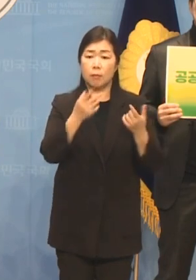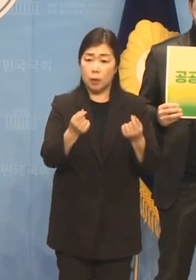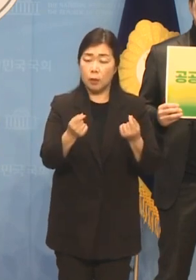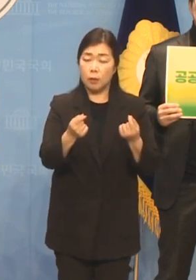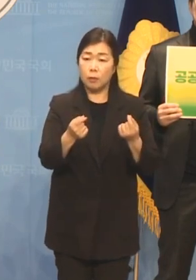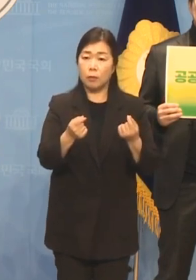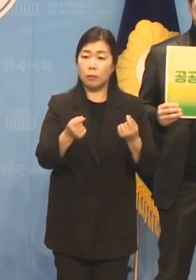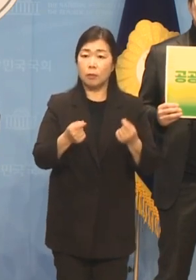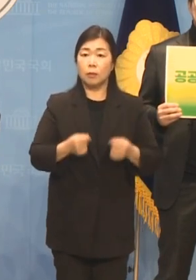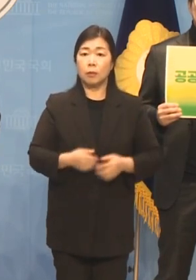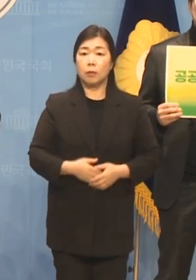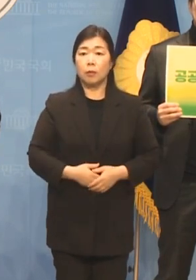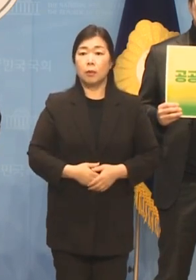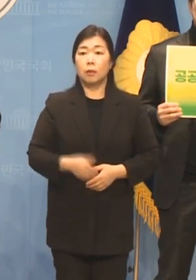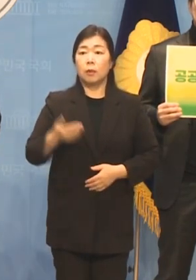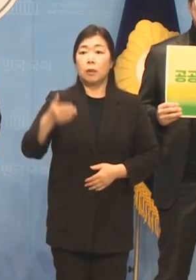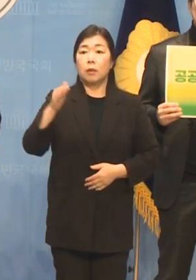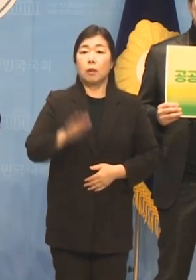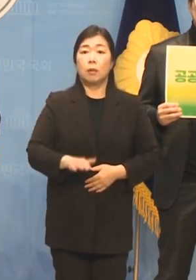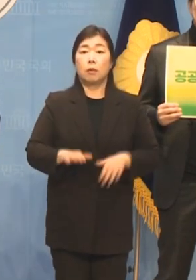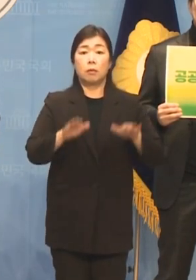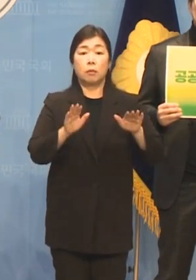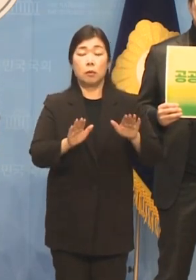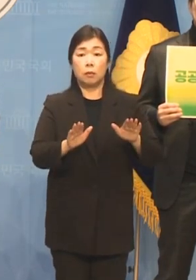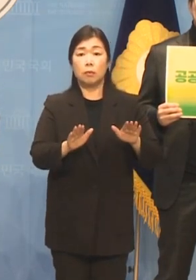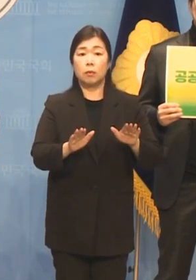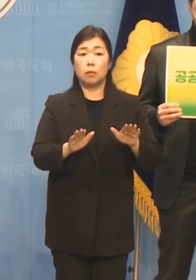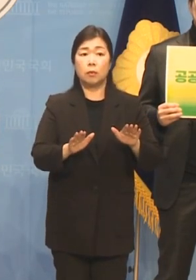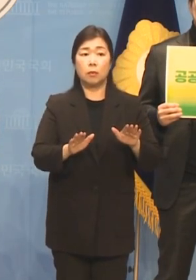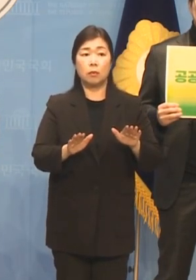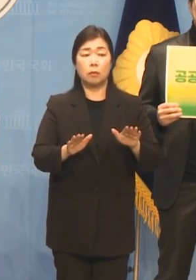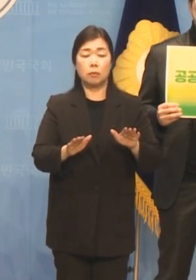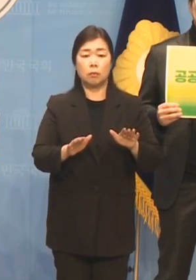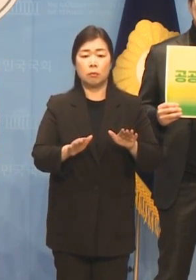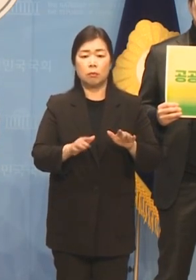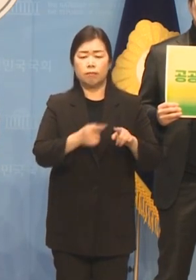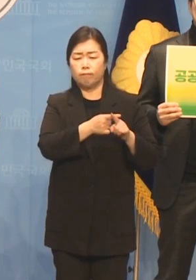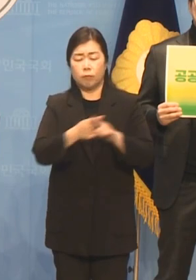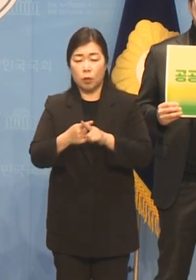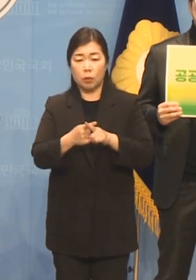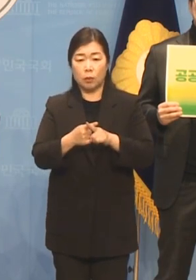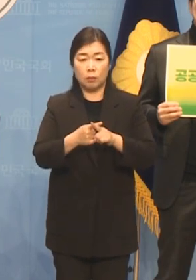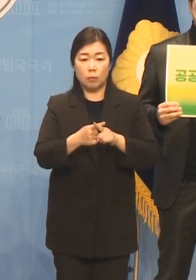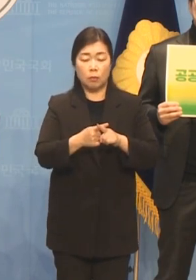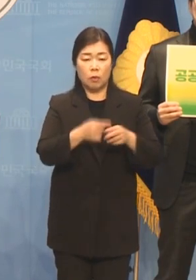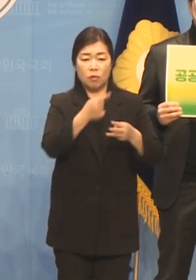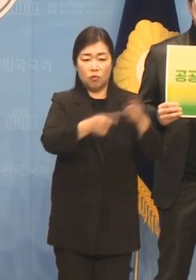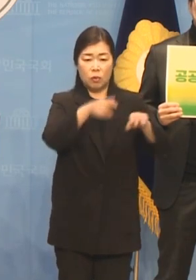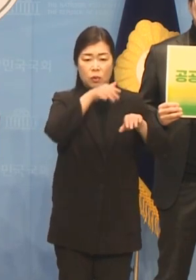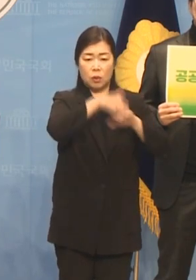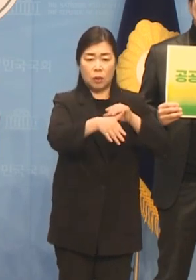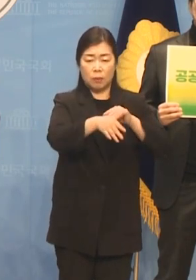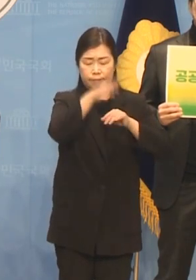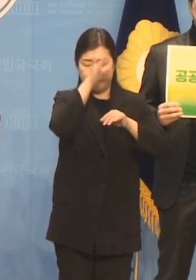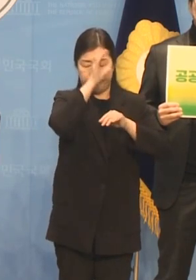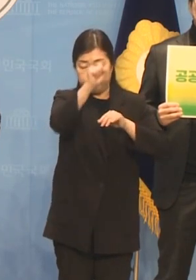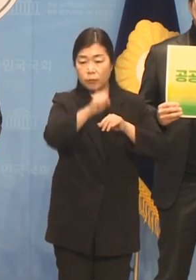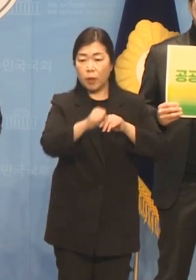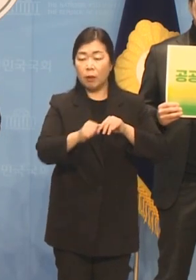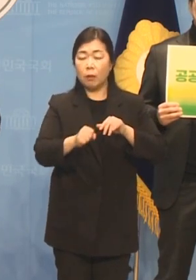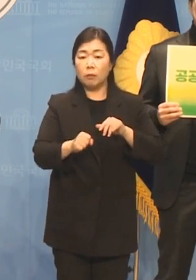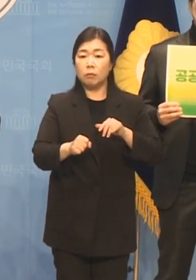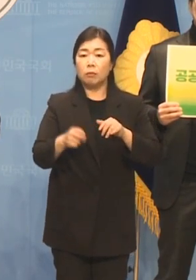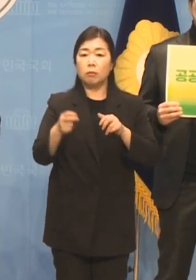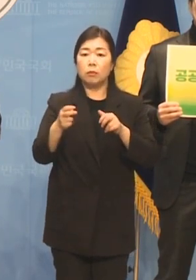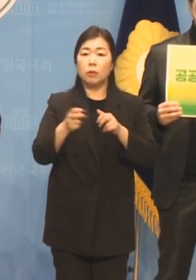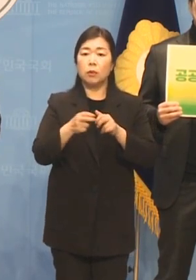명약관화한 사실입니다. 그러나 현재와 같은 밀어붙이기식 윤석열식 의사 인력